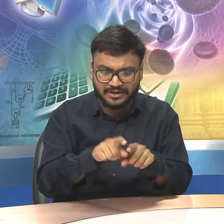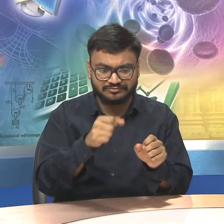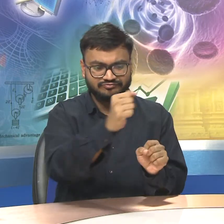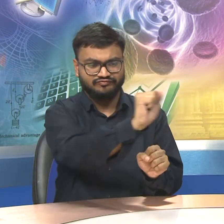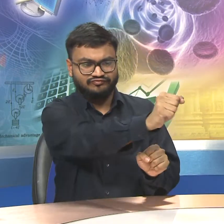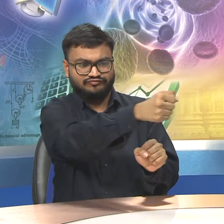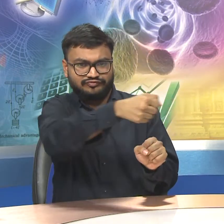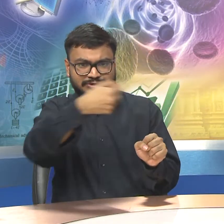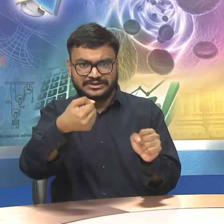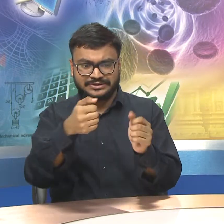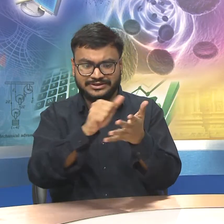In this sign,